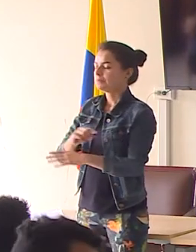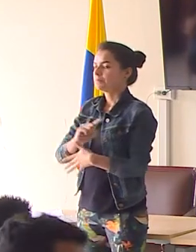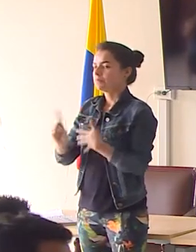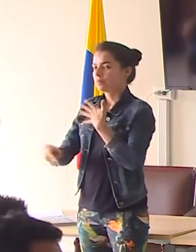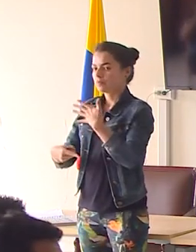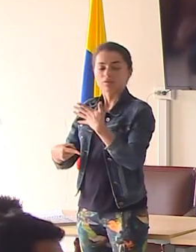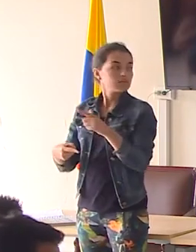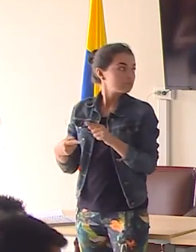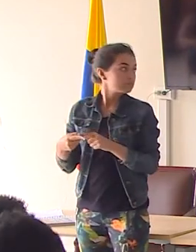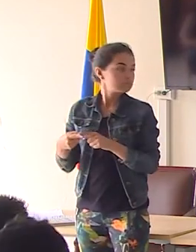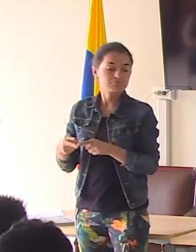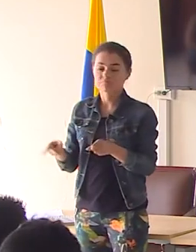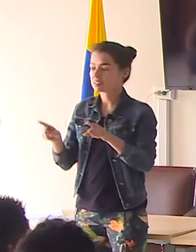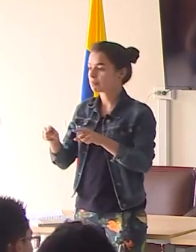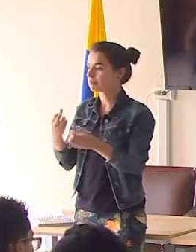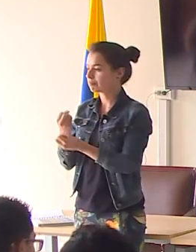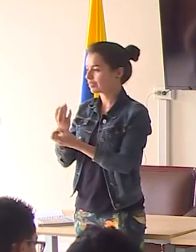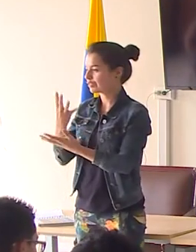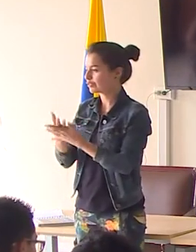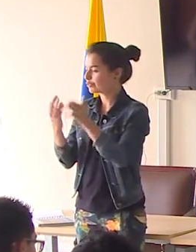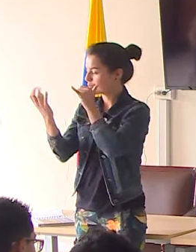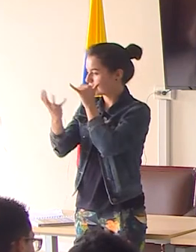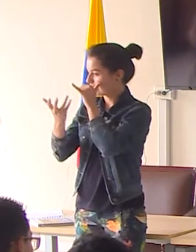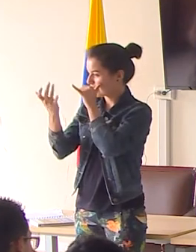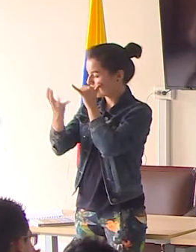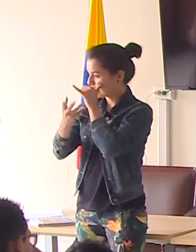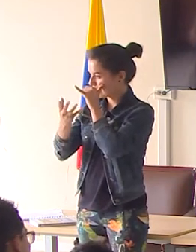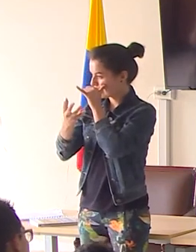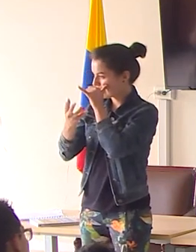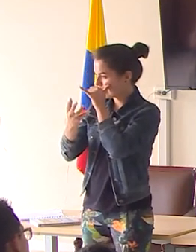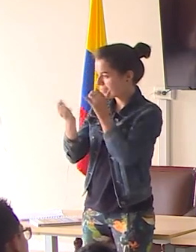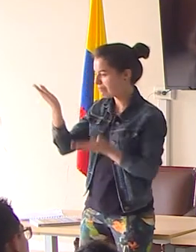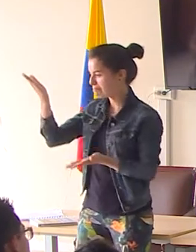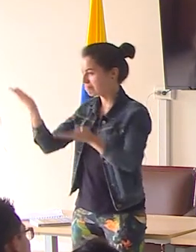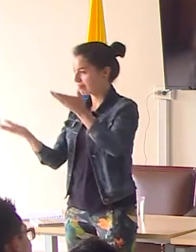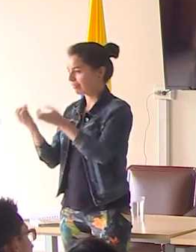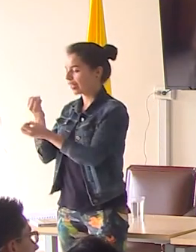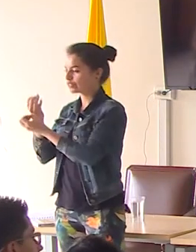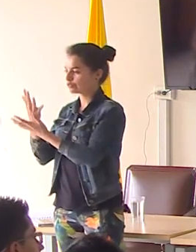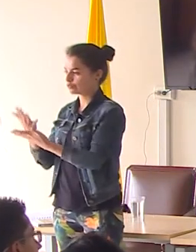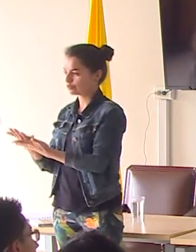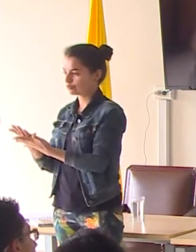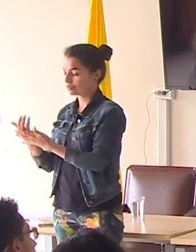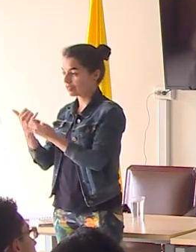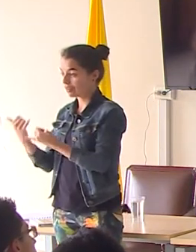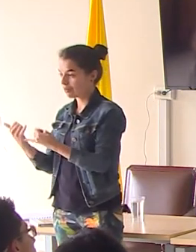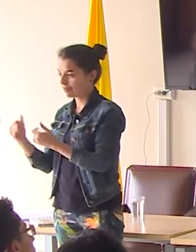ecológica regional versus esa estructura funcional que existe actualmente